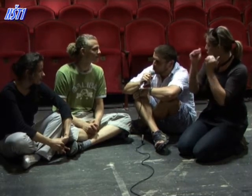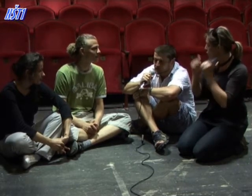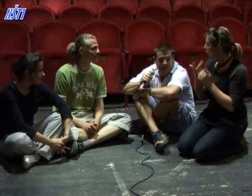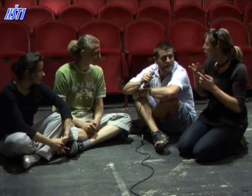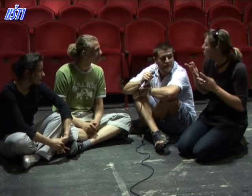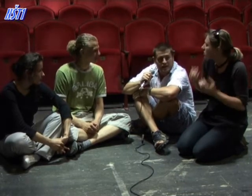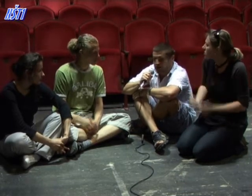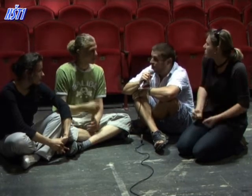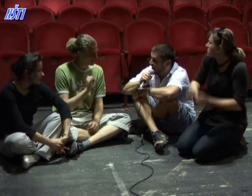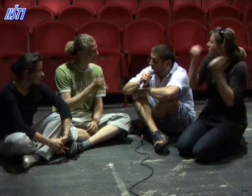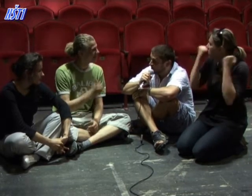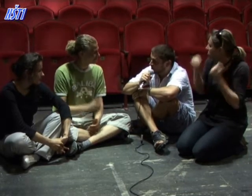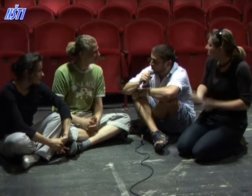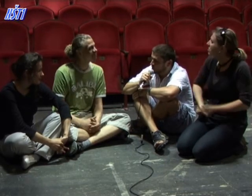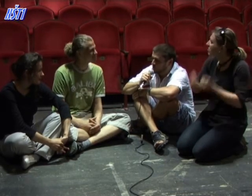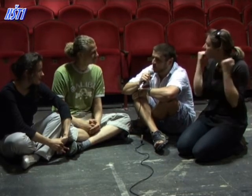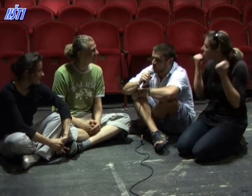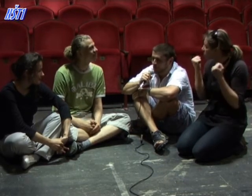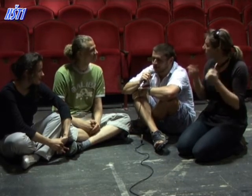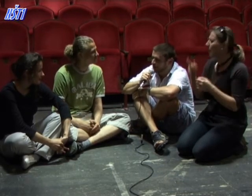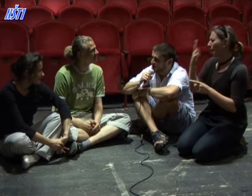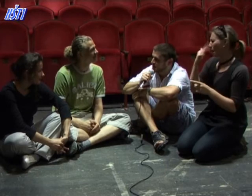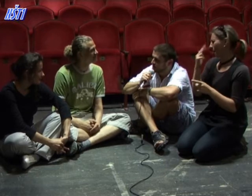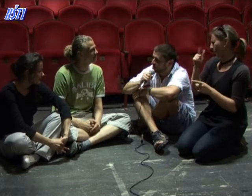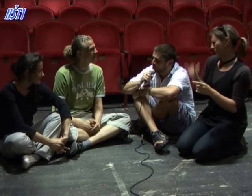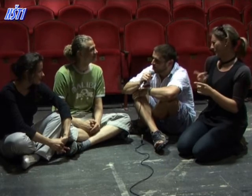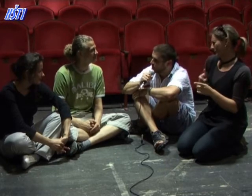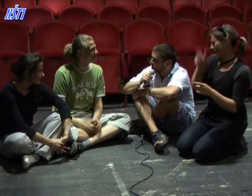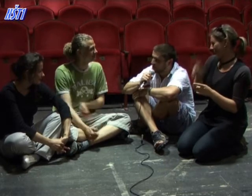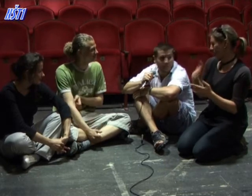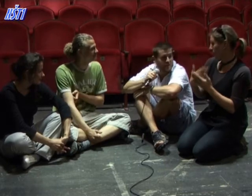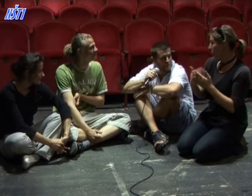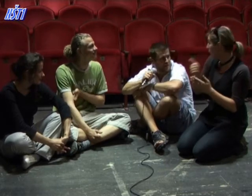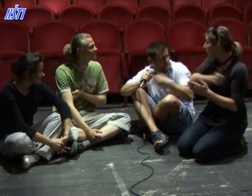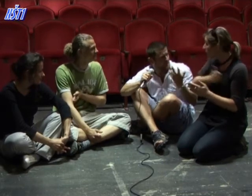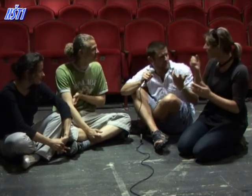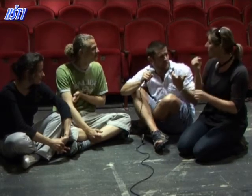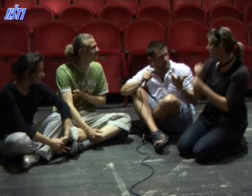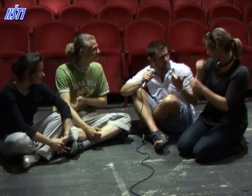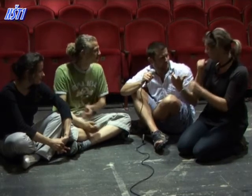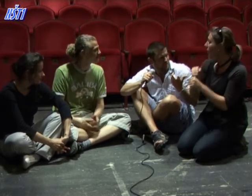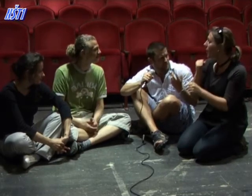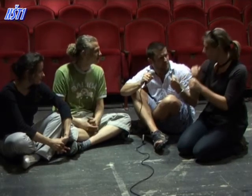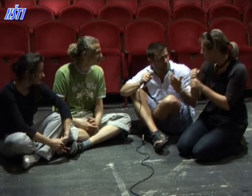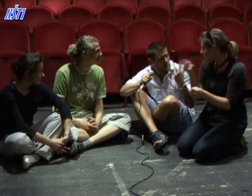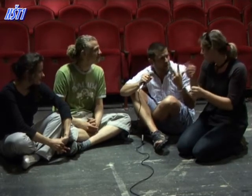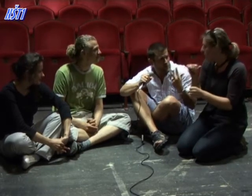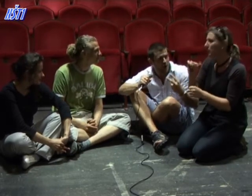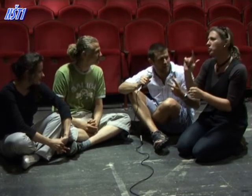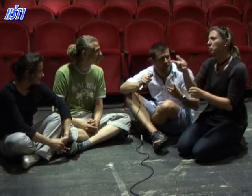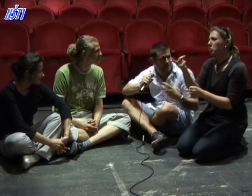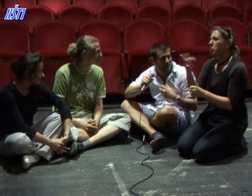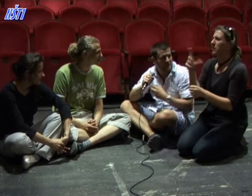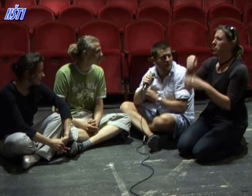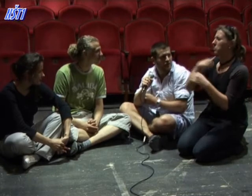role, kterou kdy měl, jo, on je hodně mladý a vlastně je to jedna z prvních prací, je to první nebo